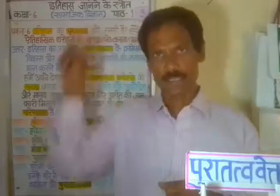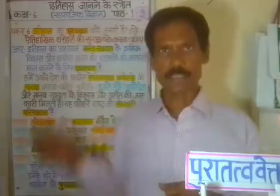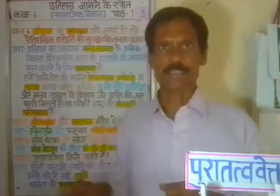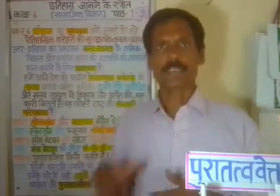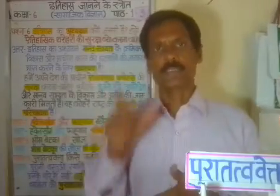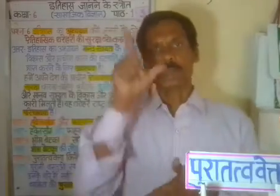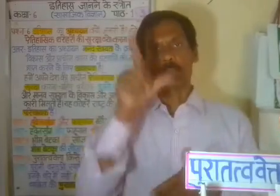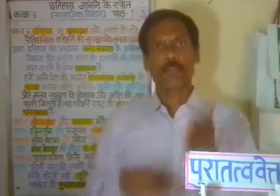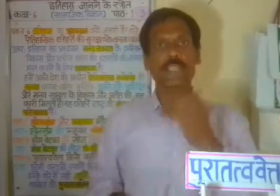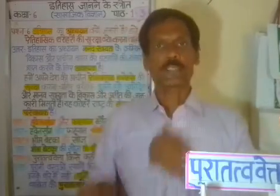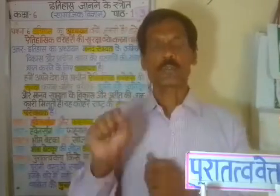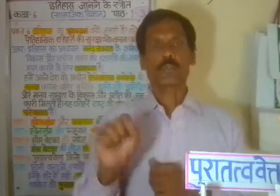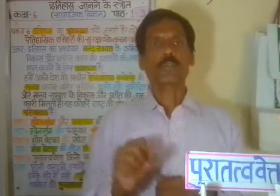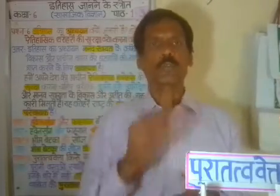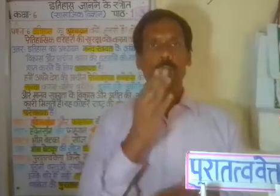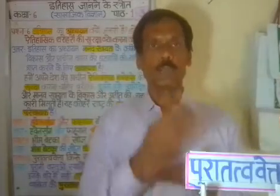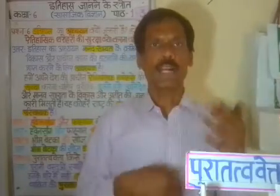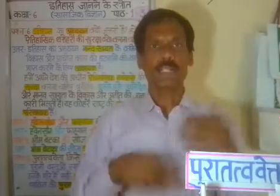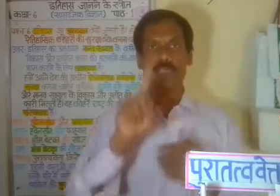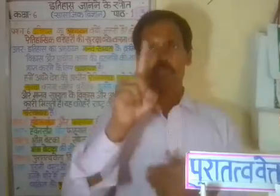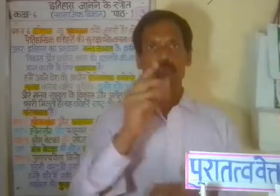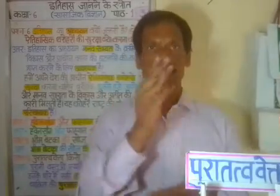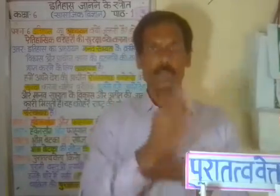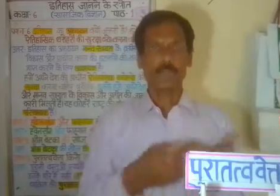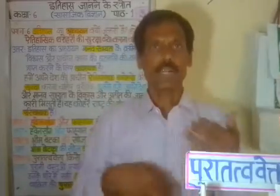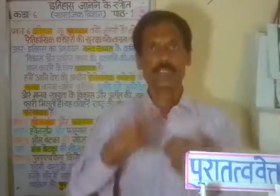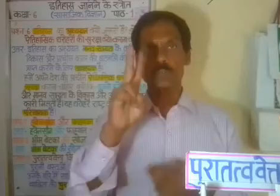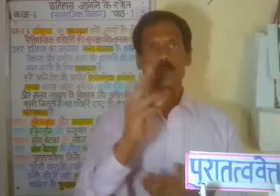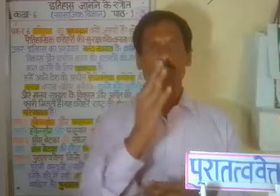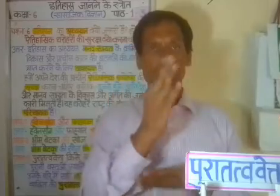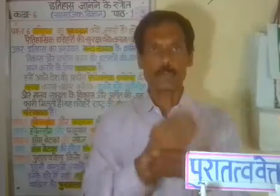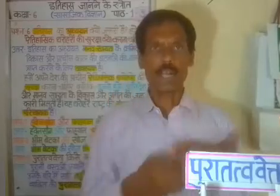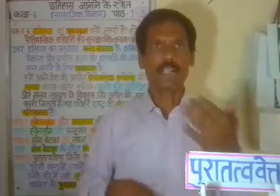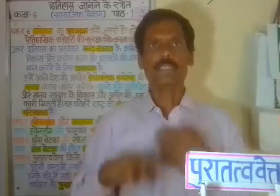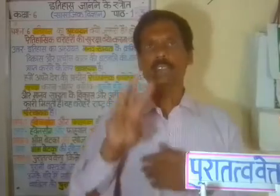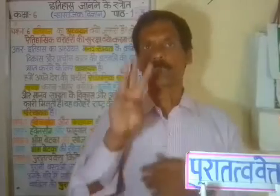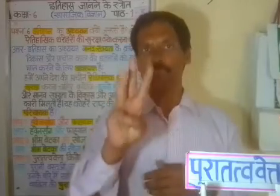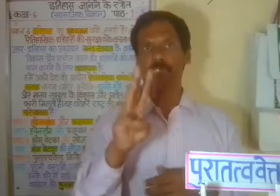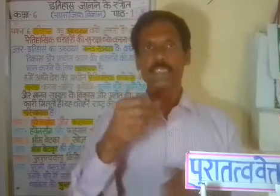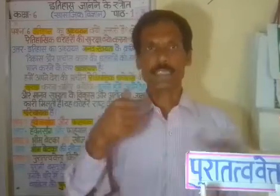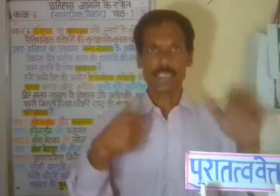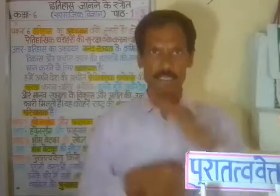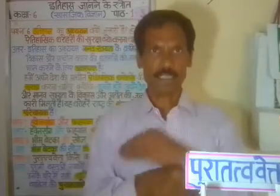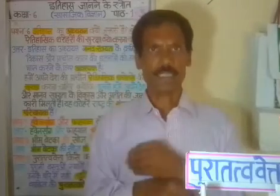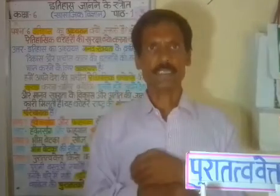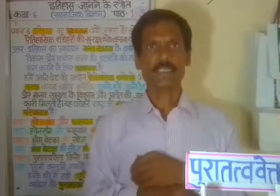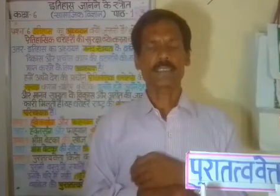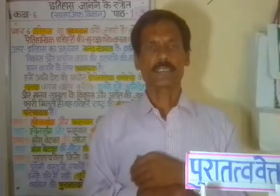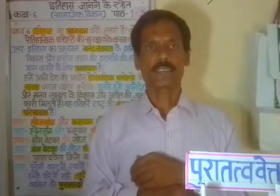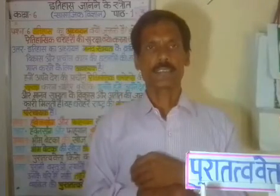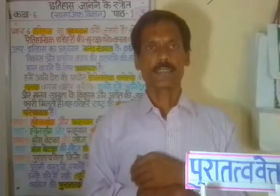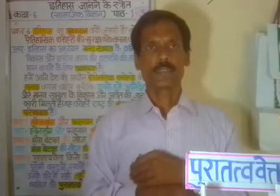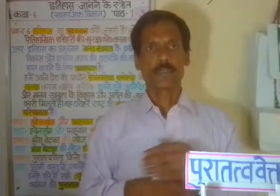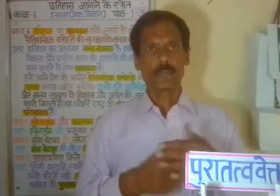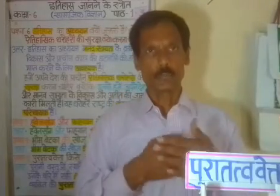इस पाठ को भाग एक, भाग दो और भाग तीन के अंतर्गत